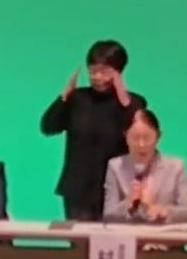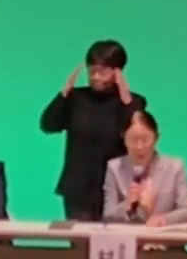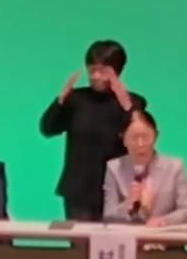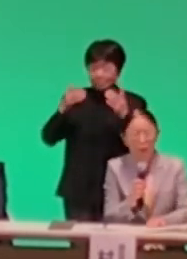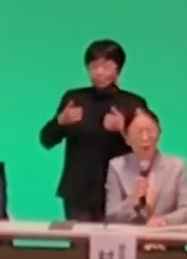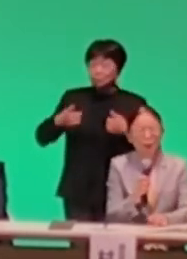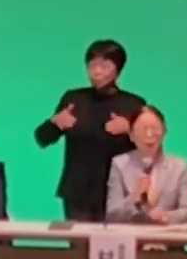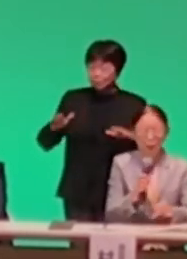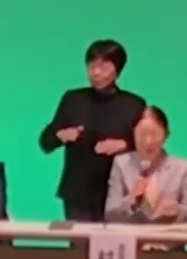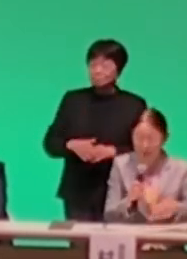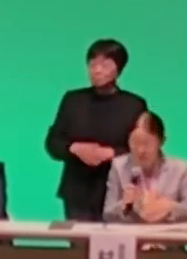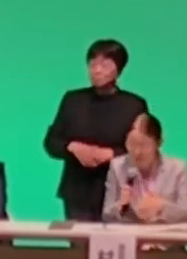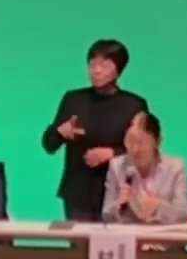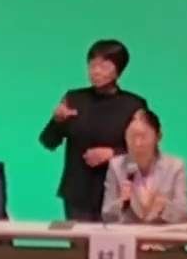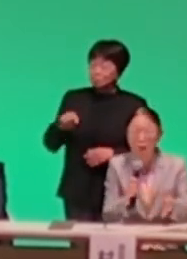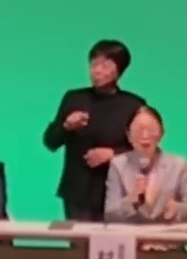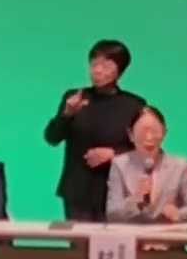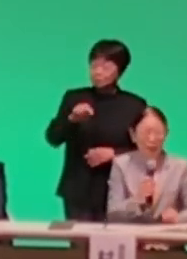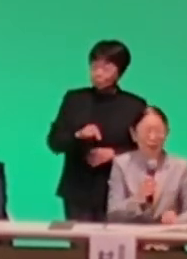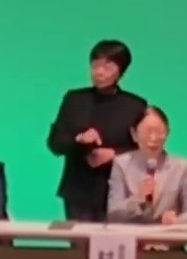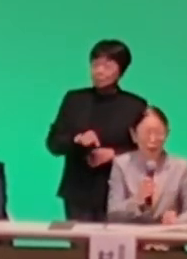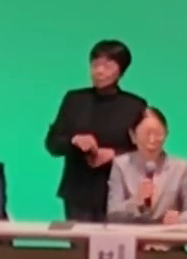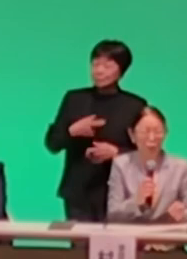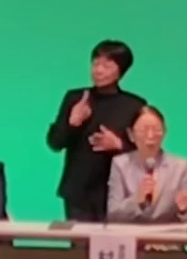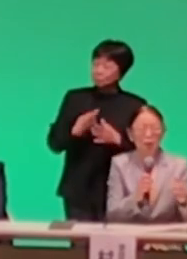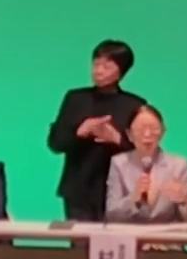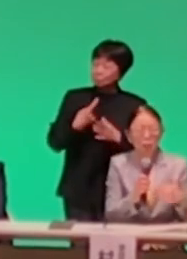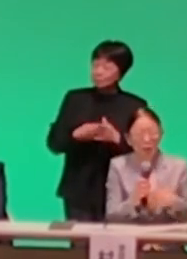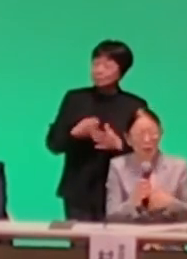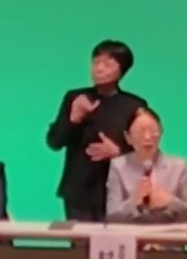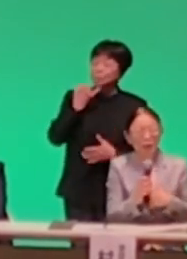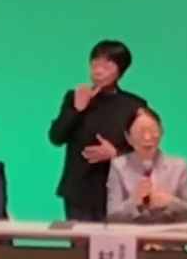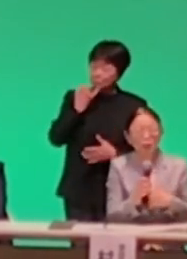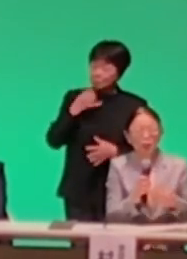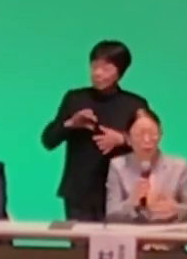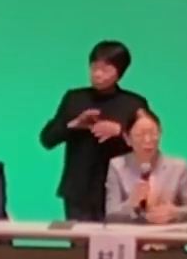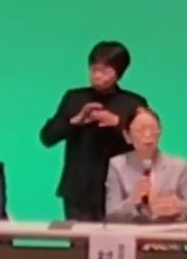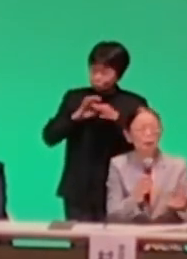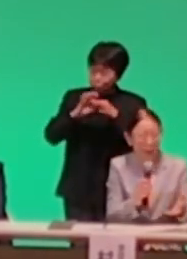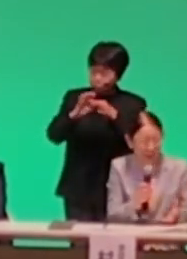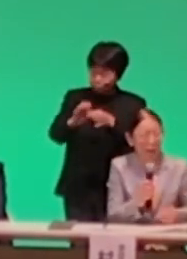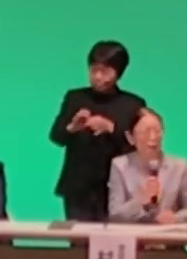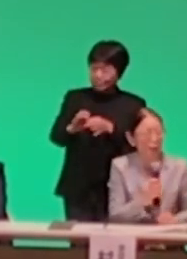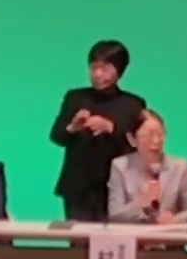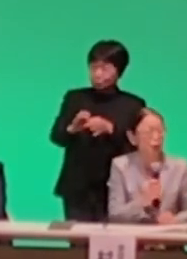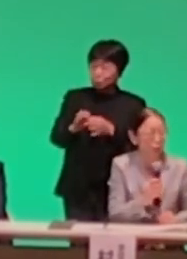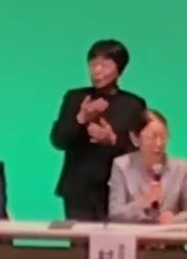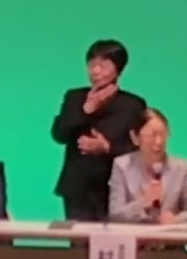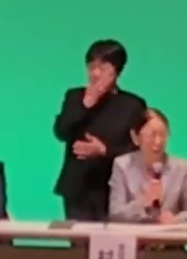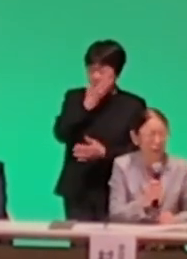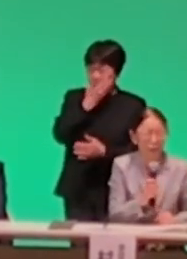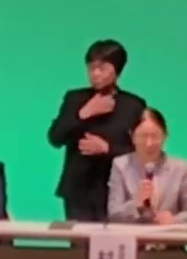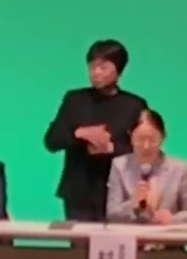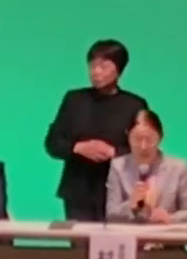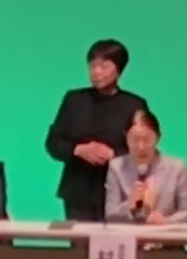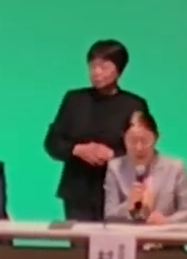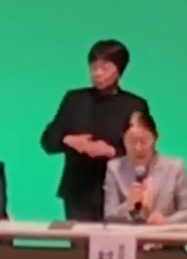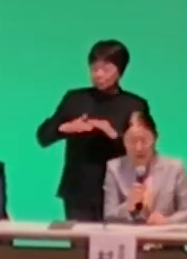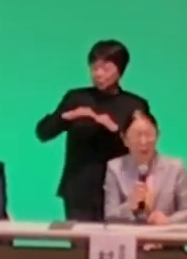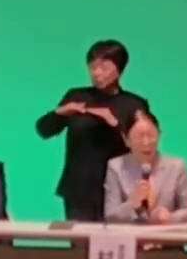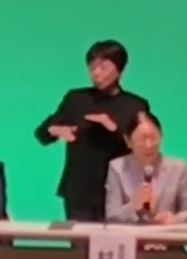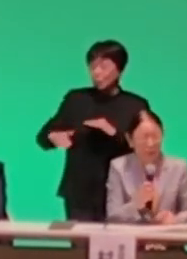時には立ち止まったり、時には引き込み線に入ったり、でもまた環境が整ったら歩き始めるっていう